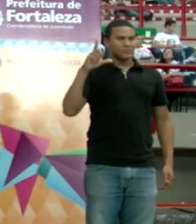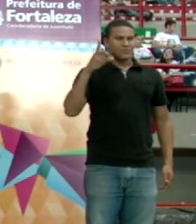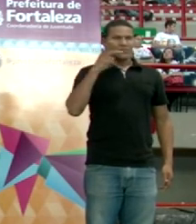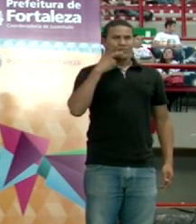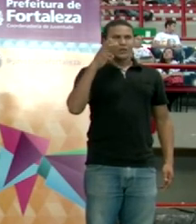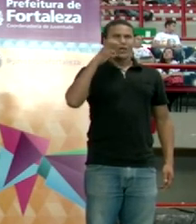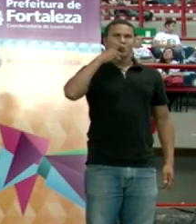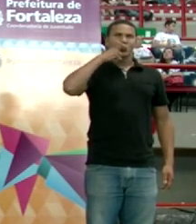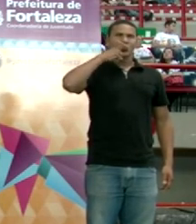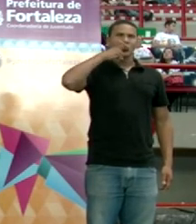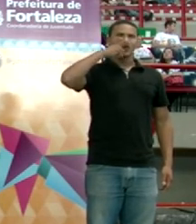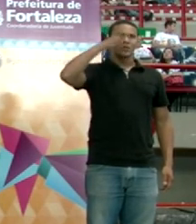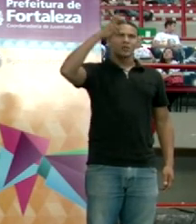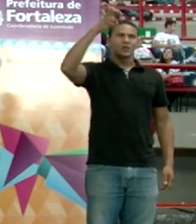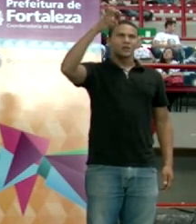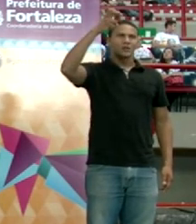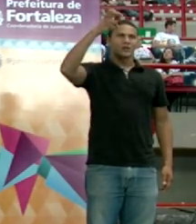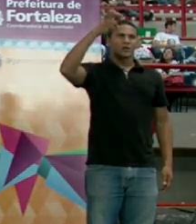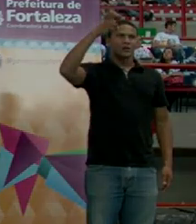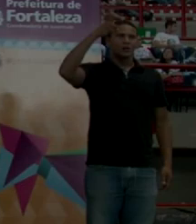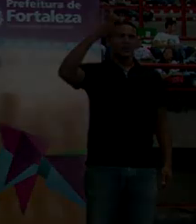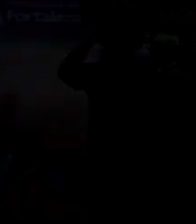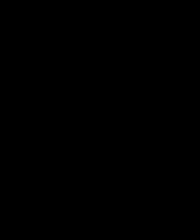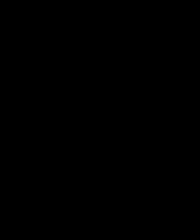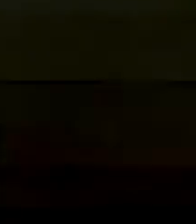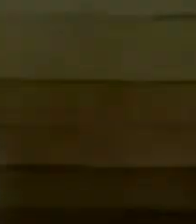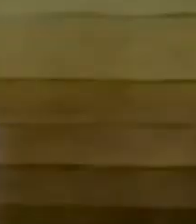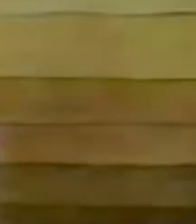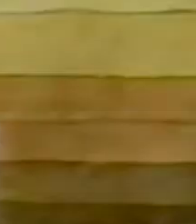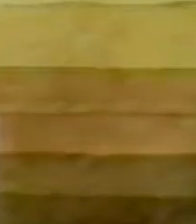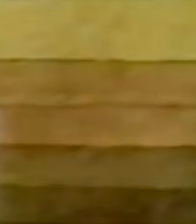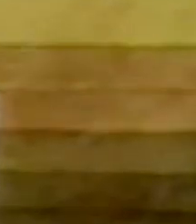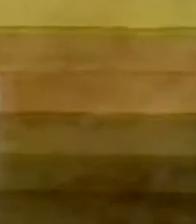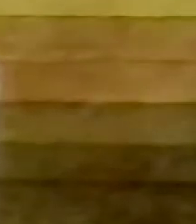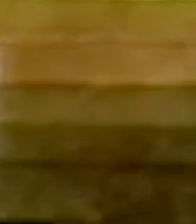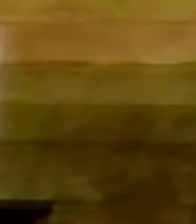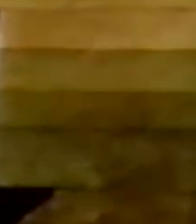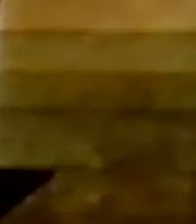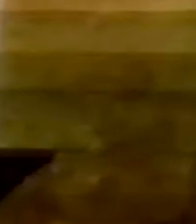fundinho: toca Raul.